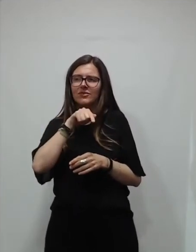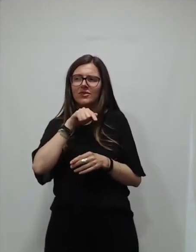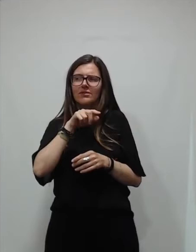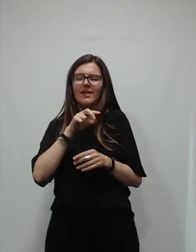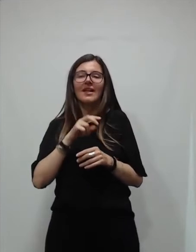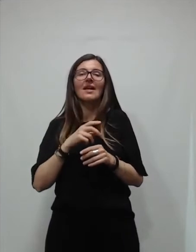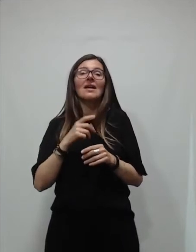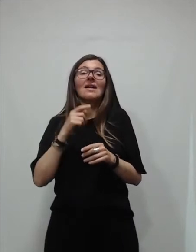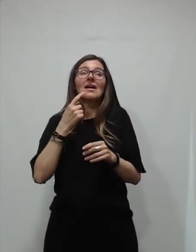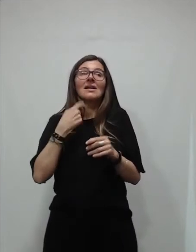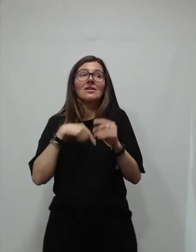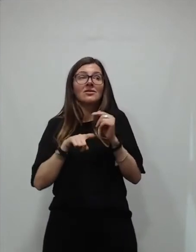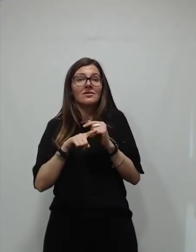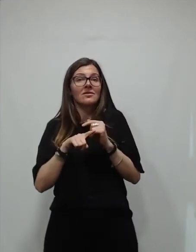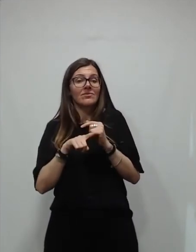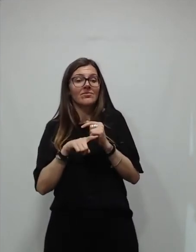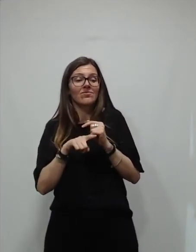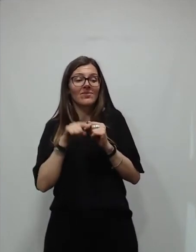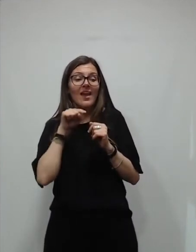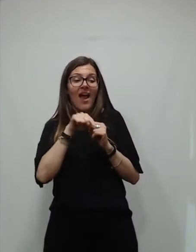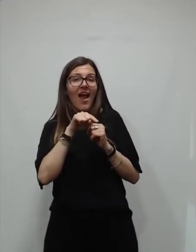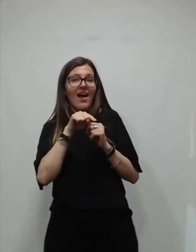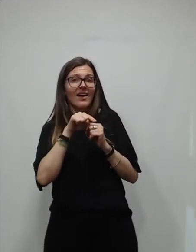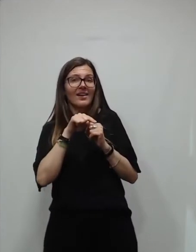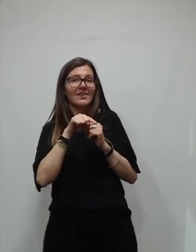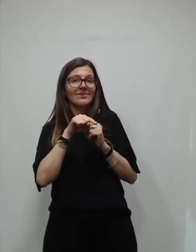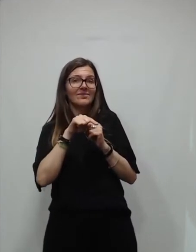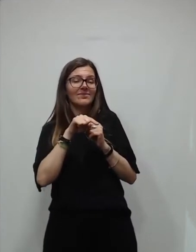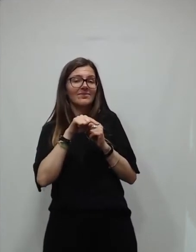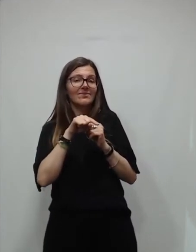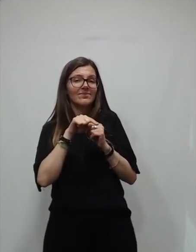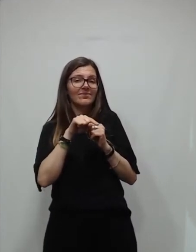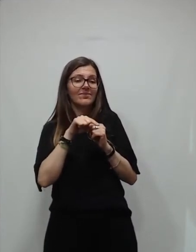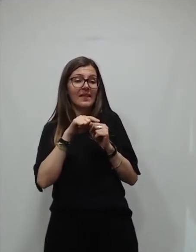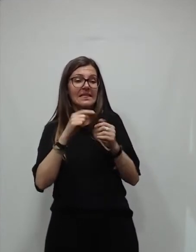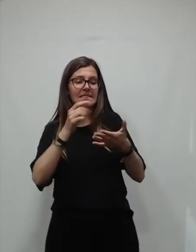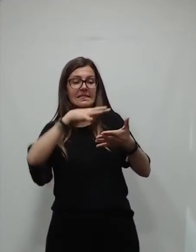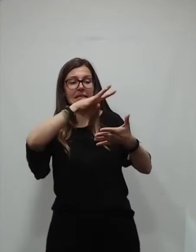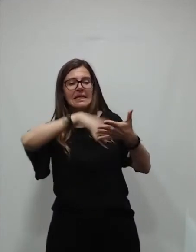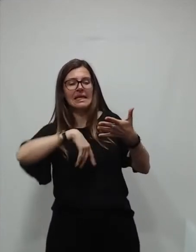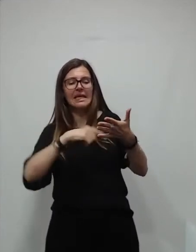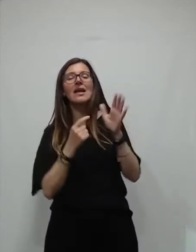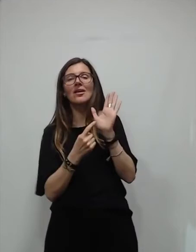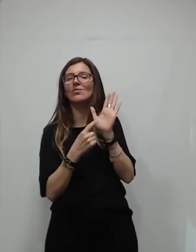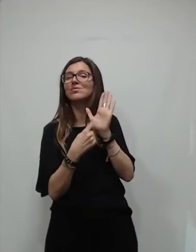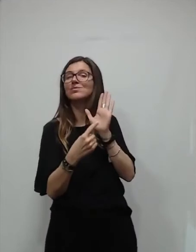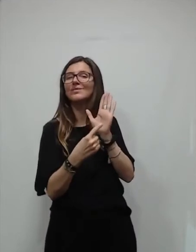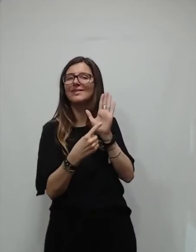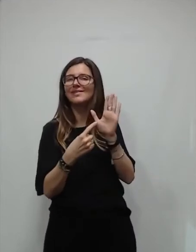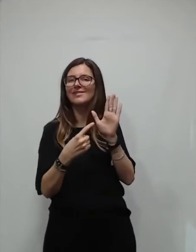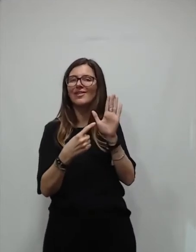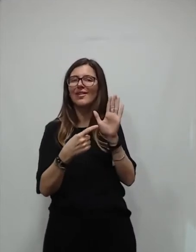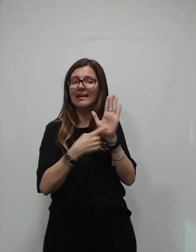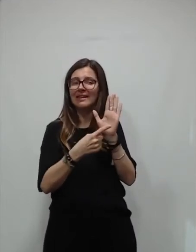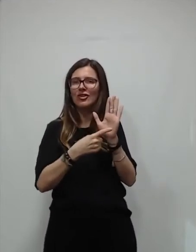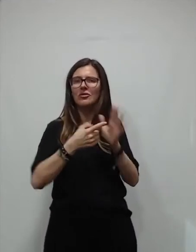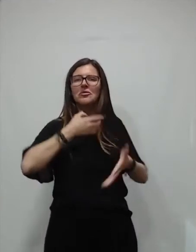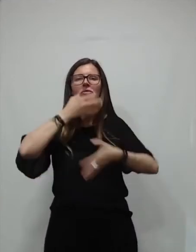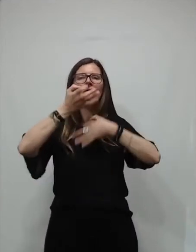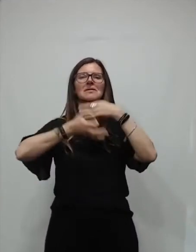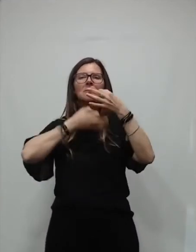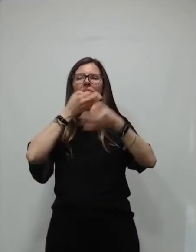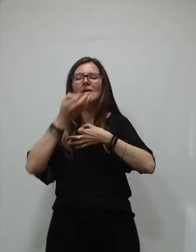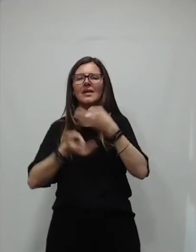leen en libreta Goyena las notas para explicar por qué establecía